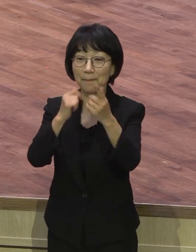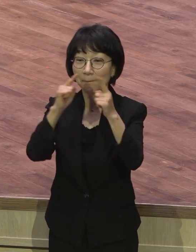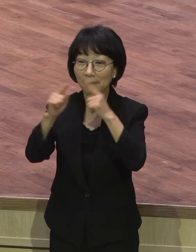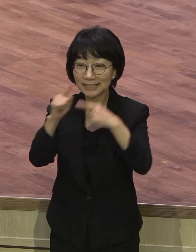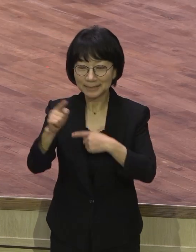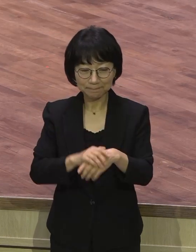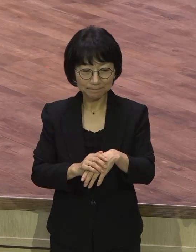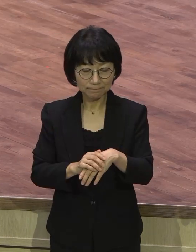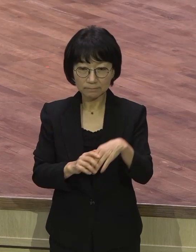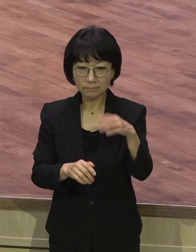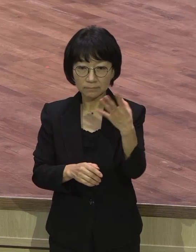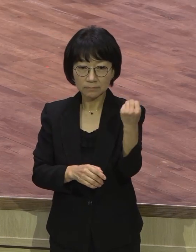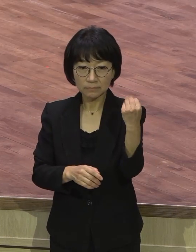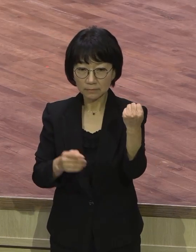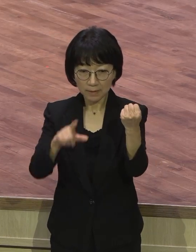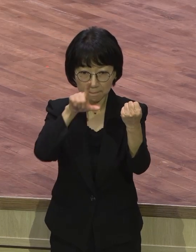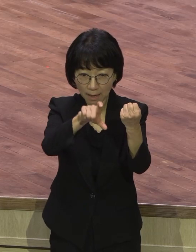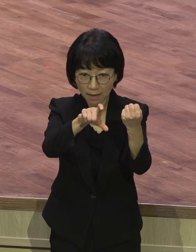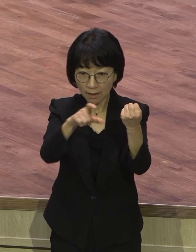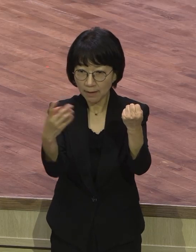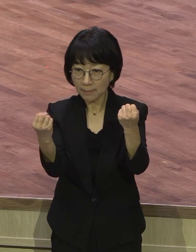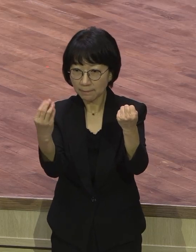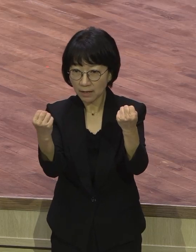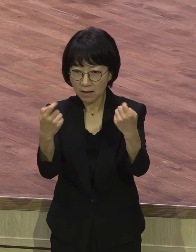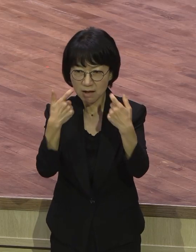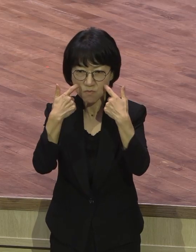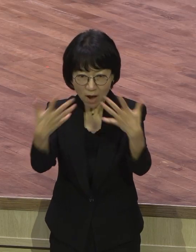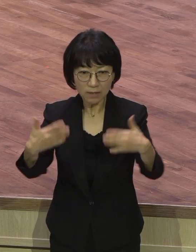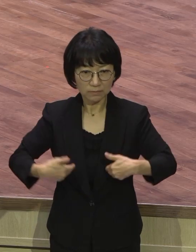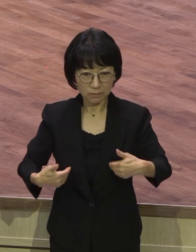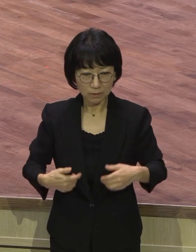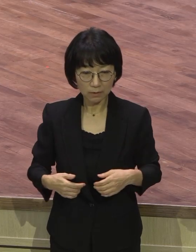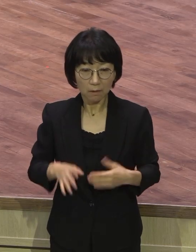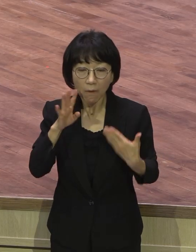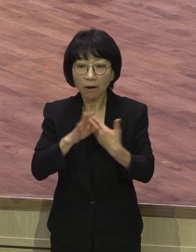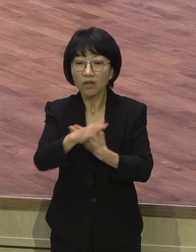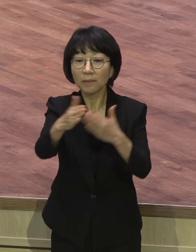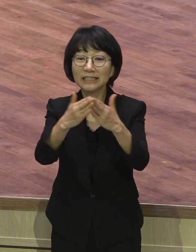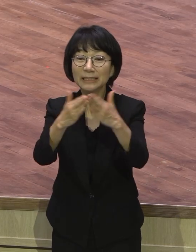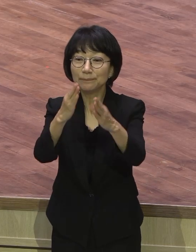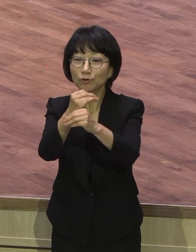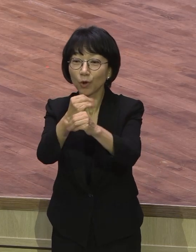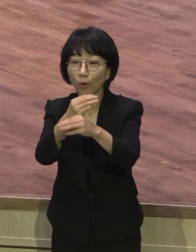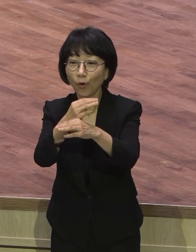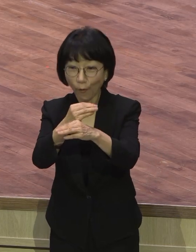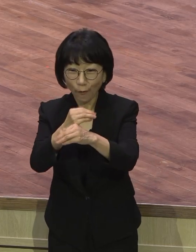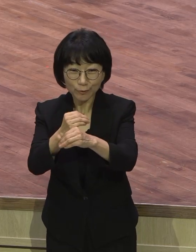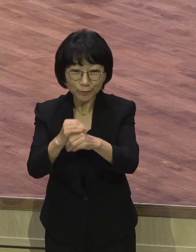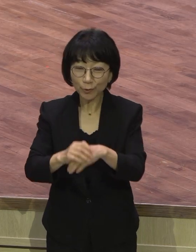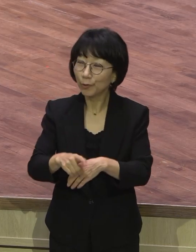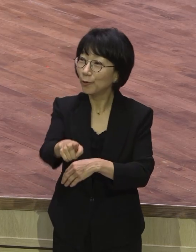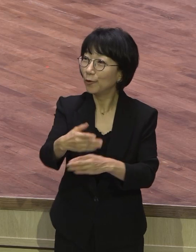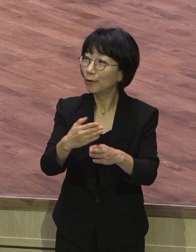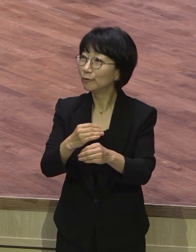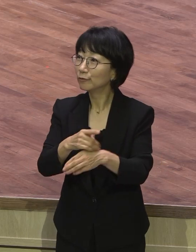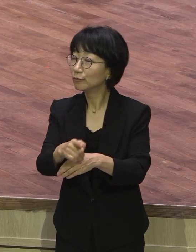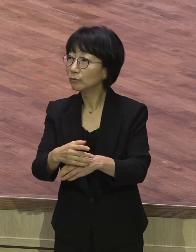여기 어딥니까 서울시 서울시 강서구 덩촌동 159-11 이래 여기 오지